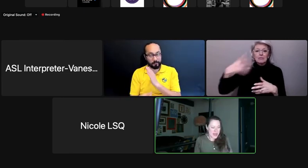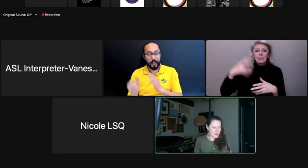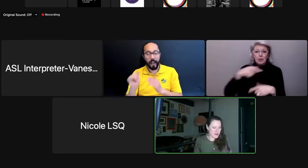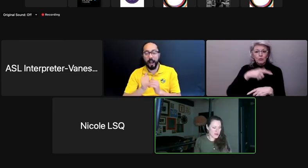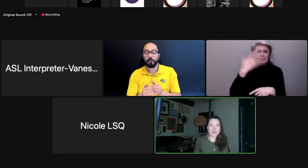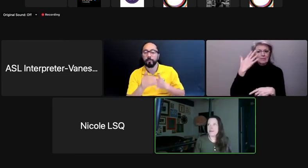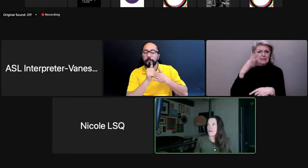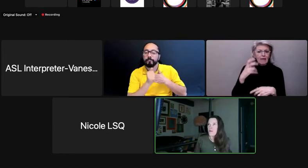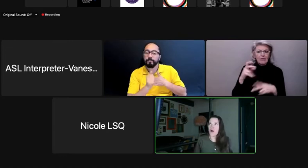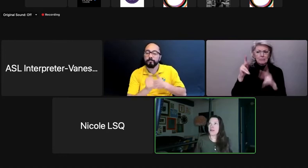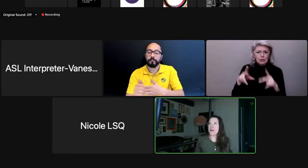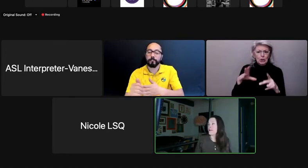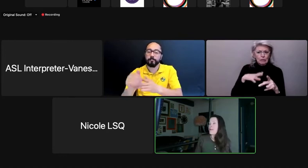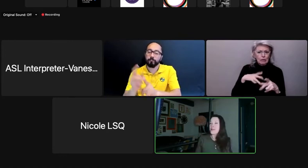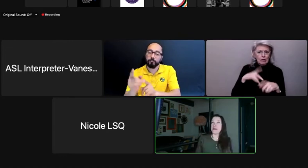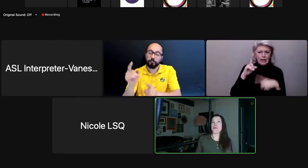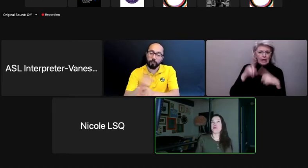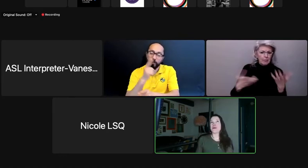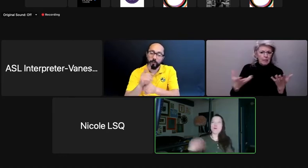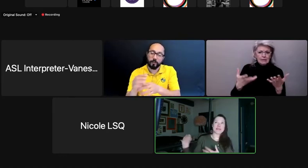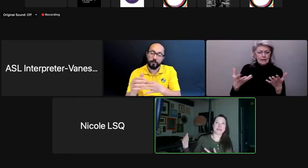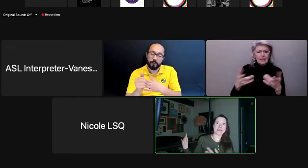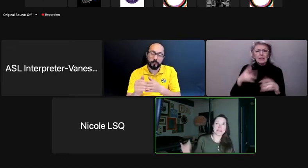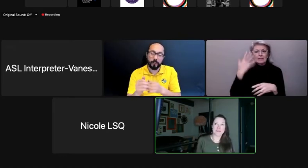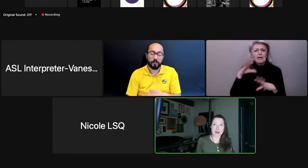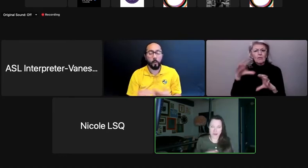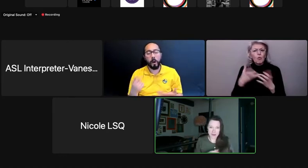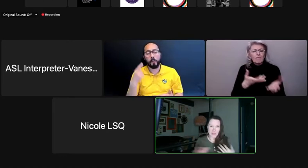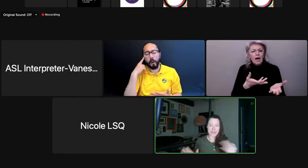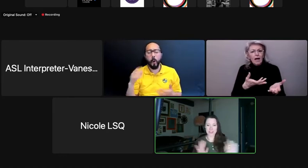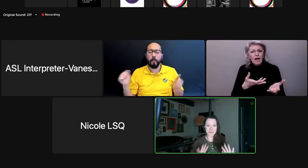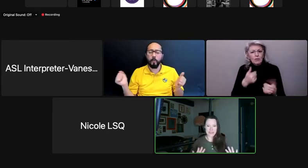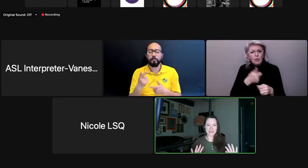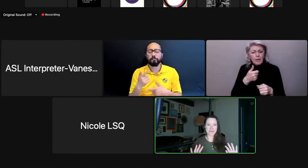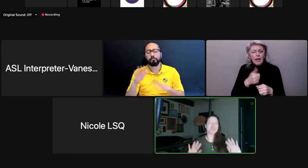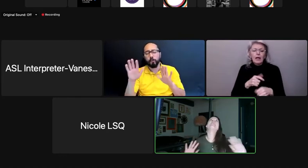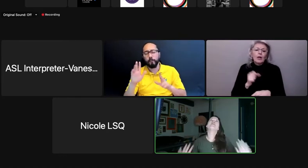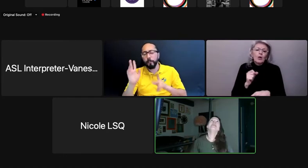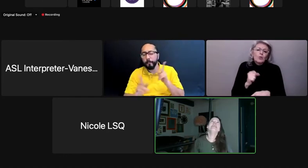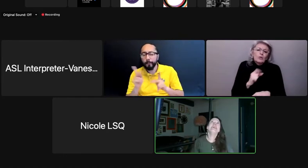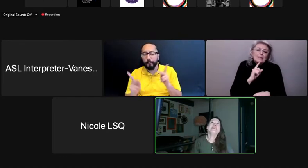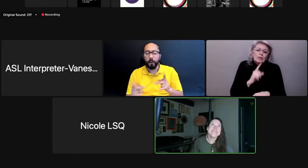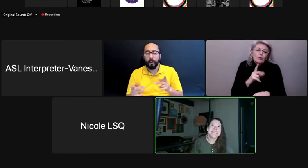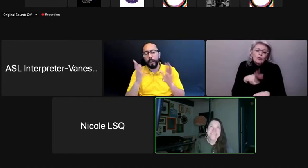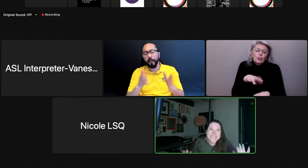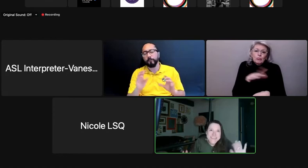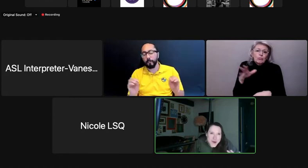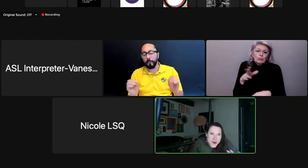savent qu'est-ce qu'il y à faire alors oui bien sûr nous sommes tous de